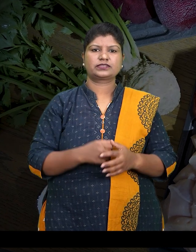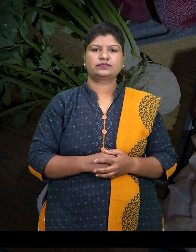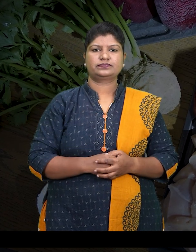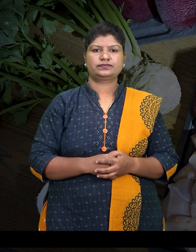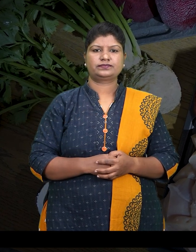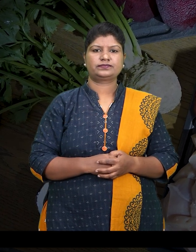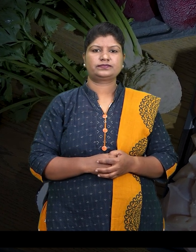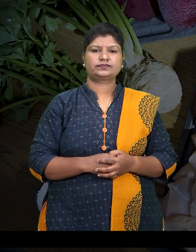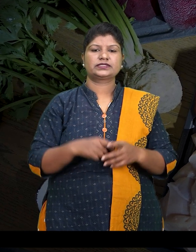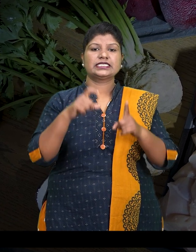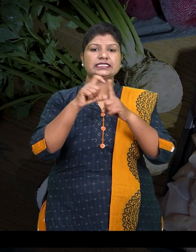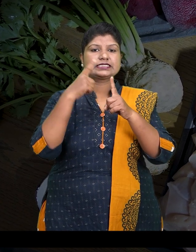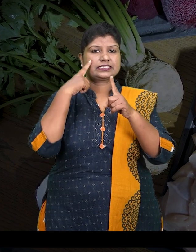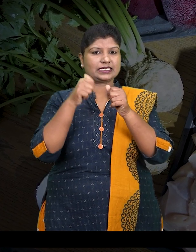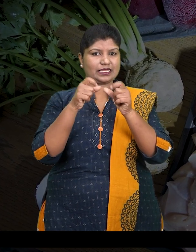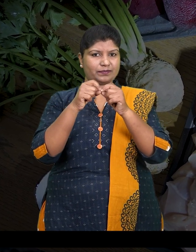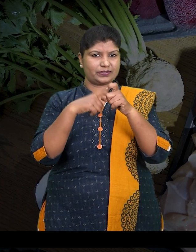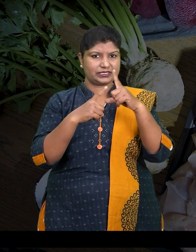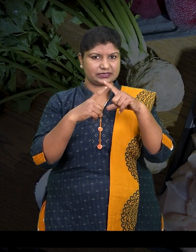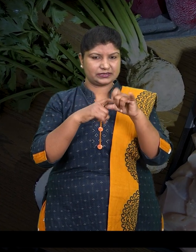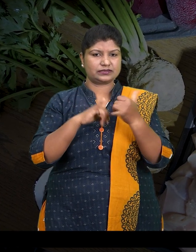उदाहरण के लिए मधुमेह,